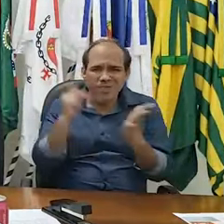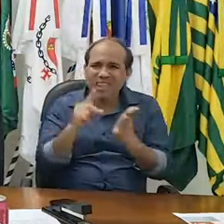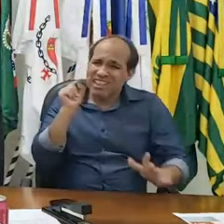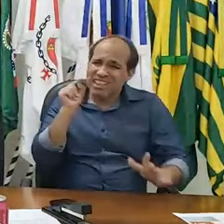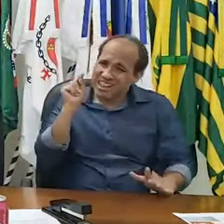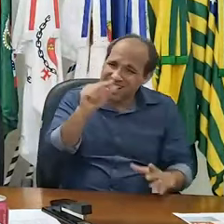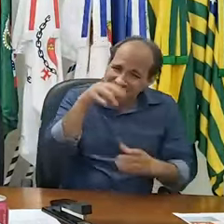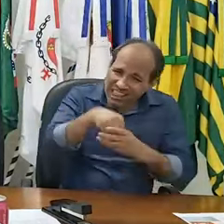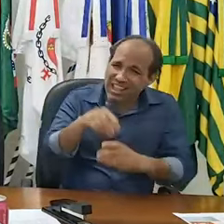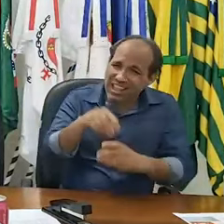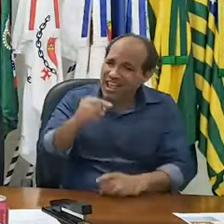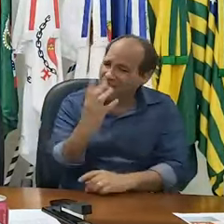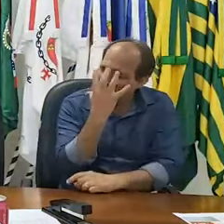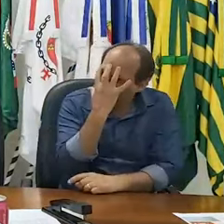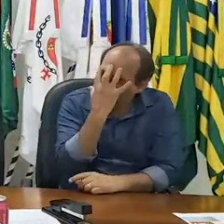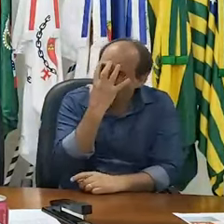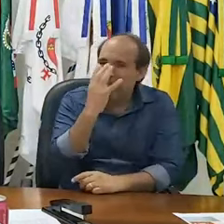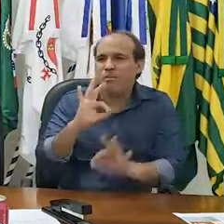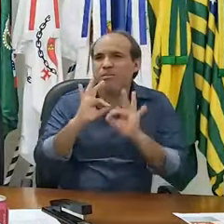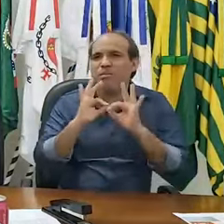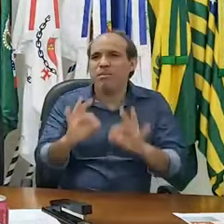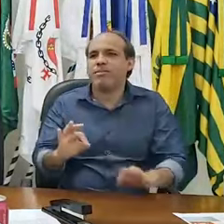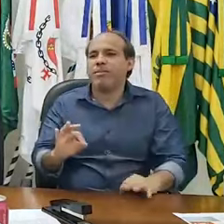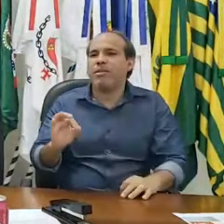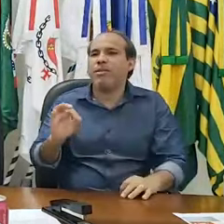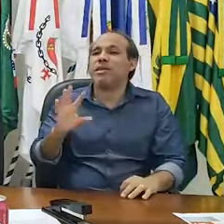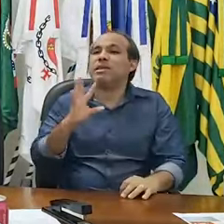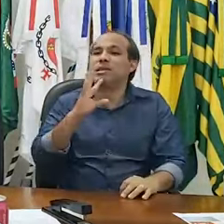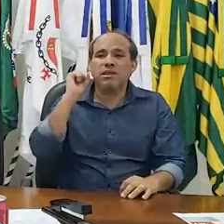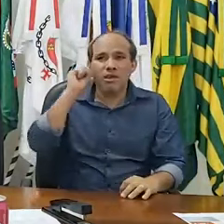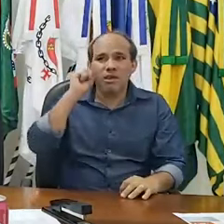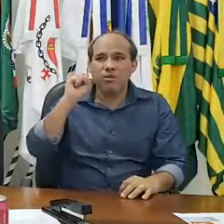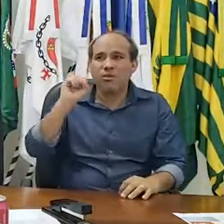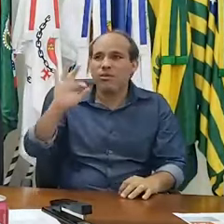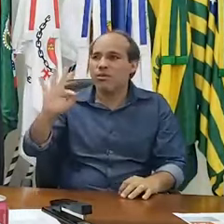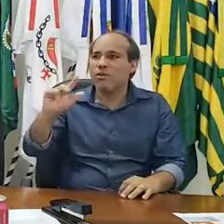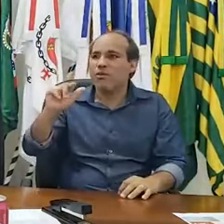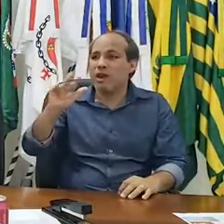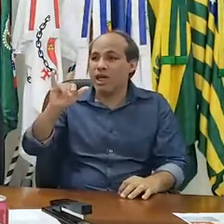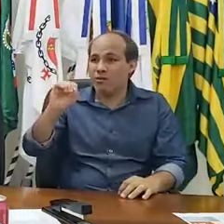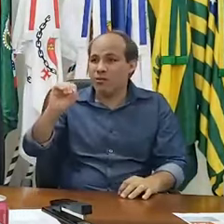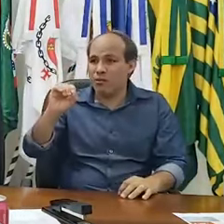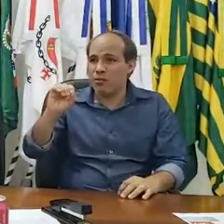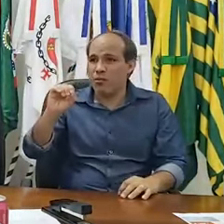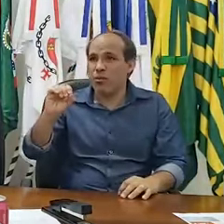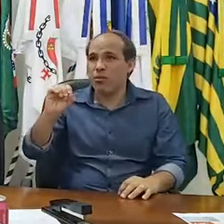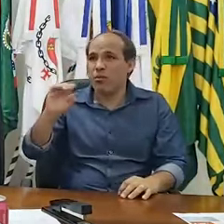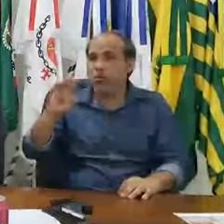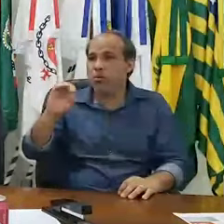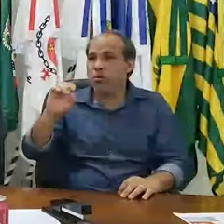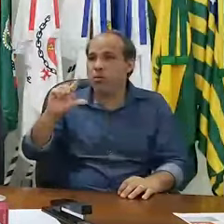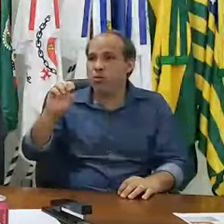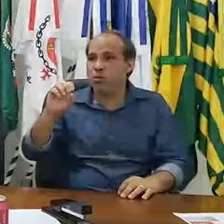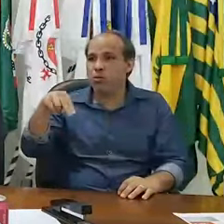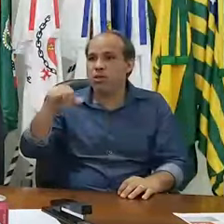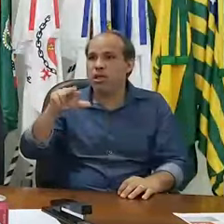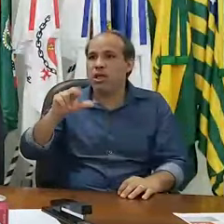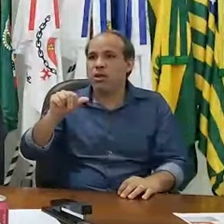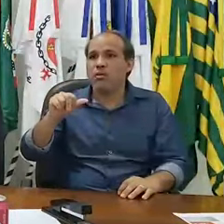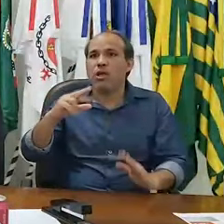realmente bem intitulado, né, pelo deputado senador Flávio Bolsonaro a semana passada.